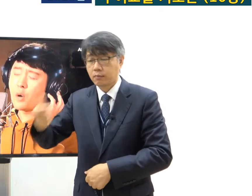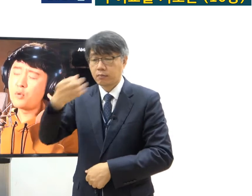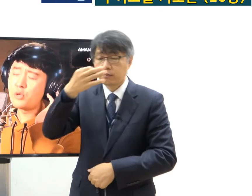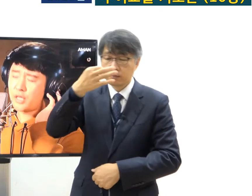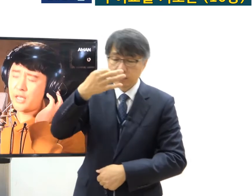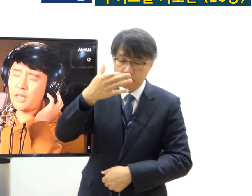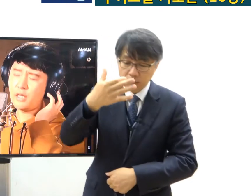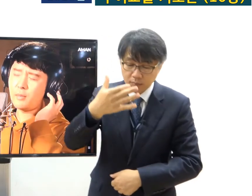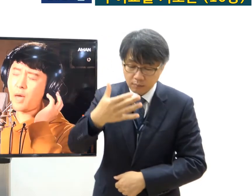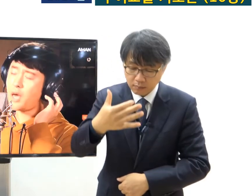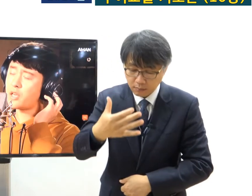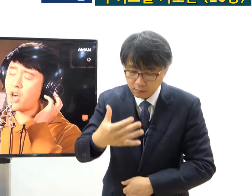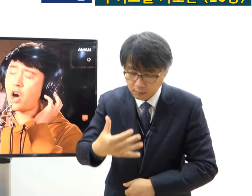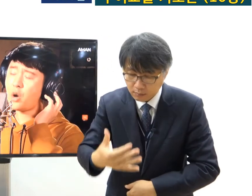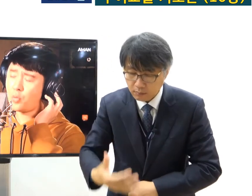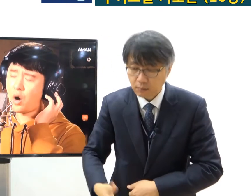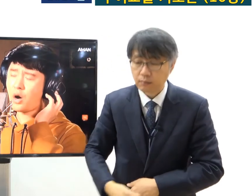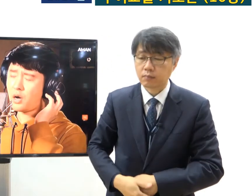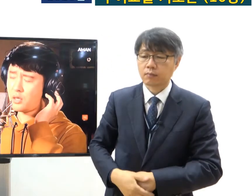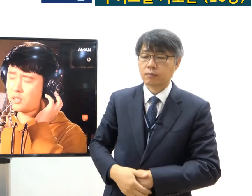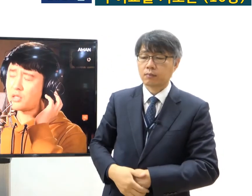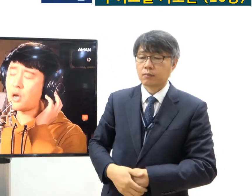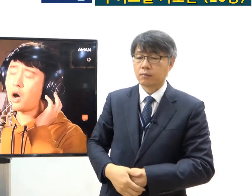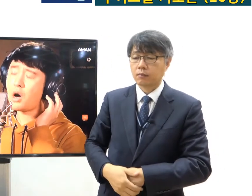너무 힘에 겨워서